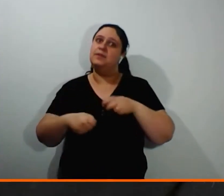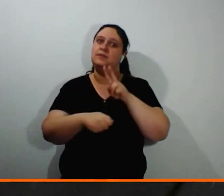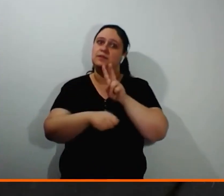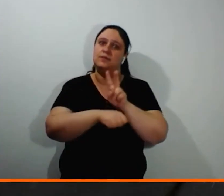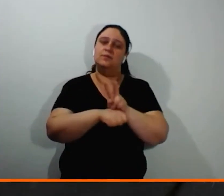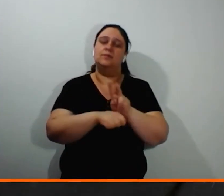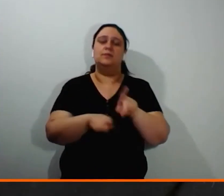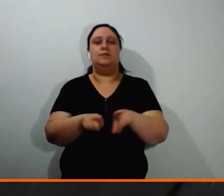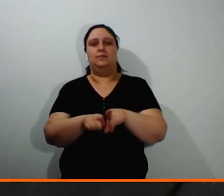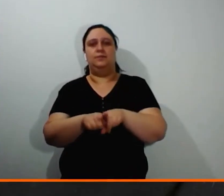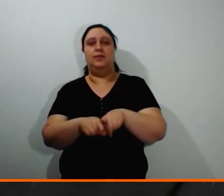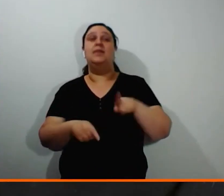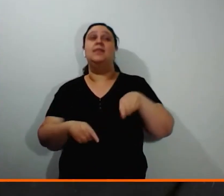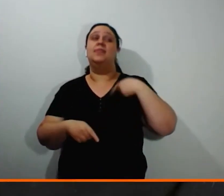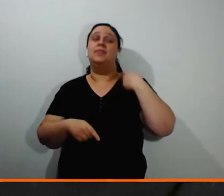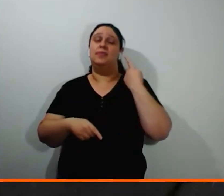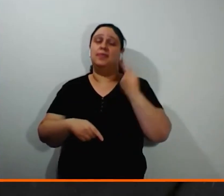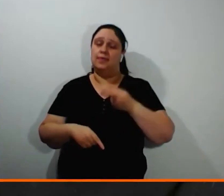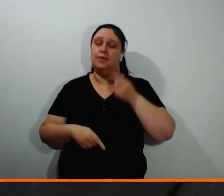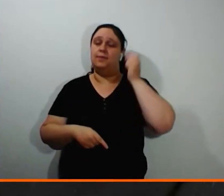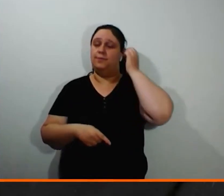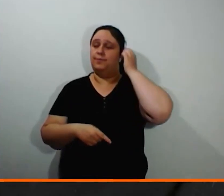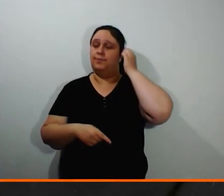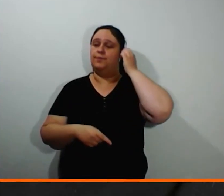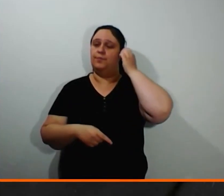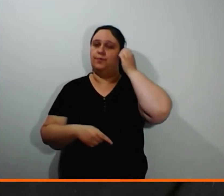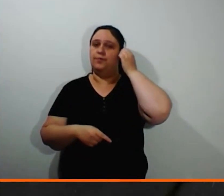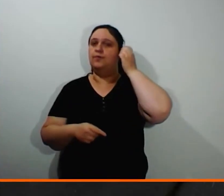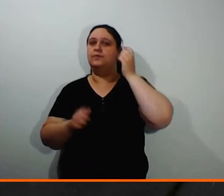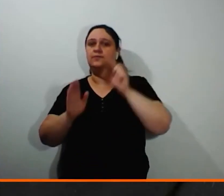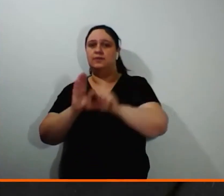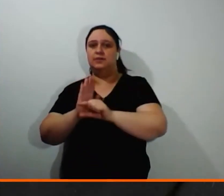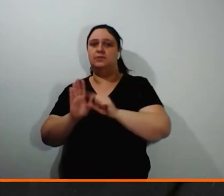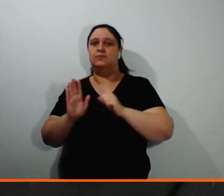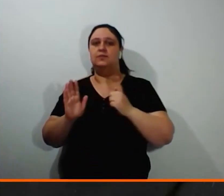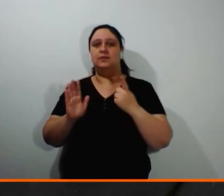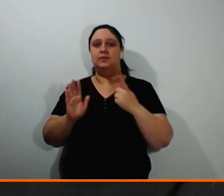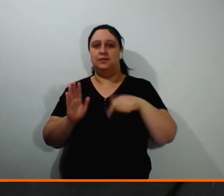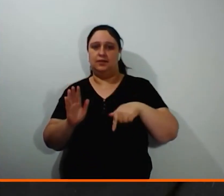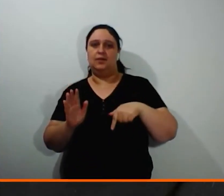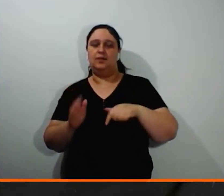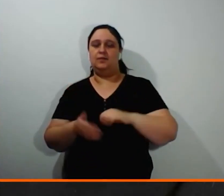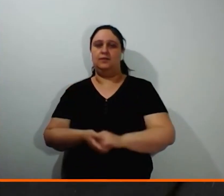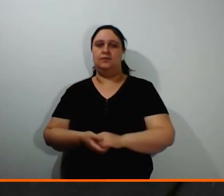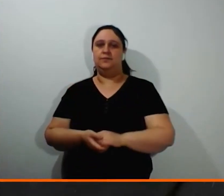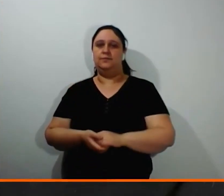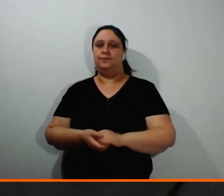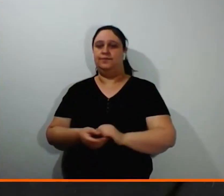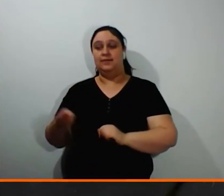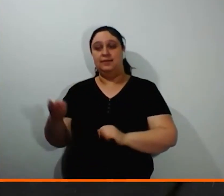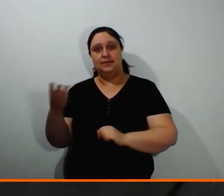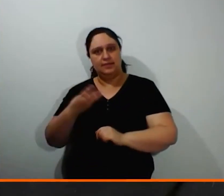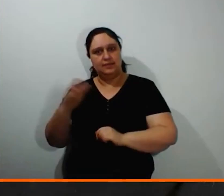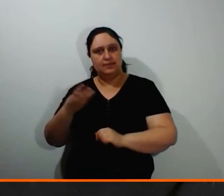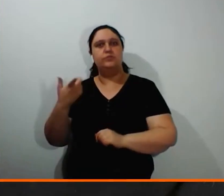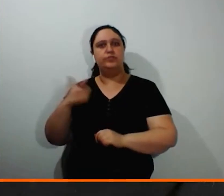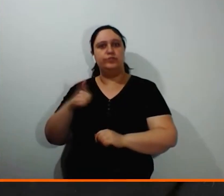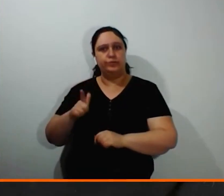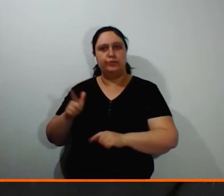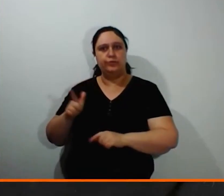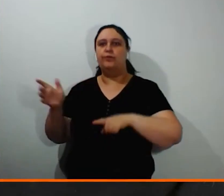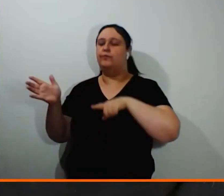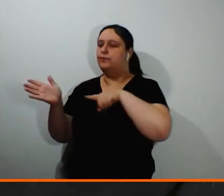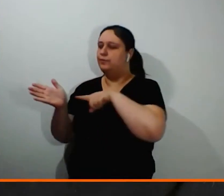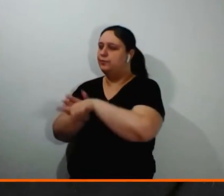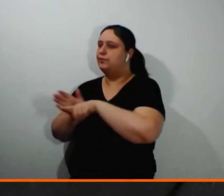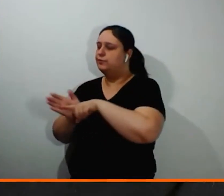depois, versículo 17, pela terceira vez, Jesus lhe perguntou: Simão, filho de João,